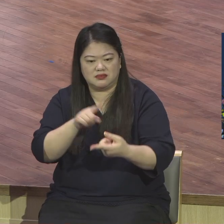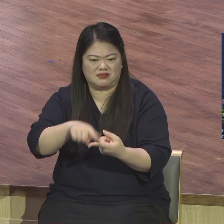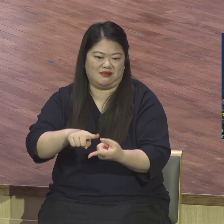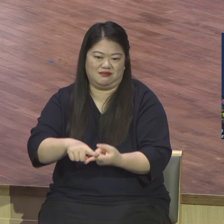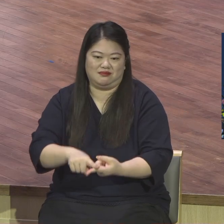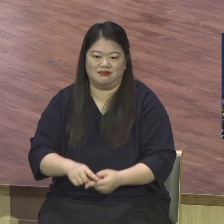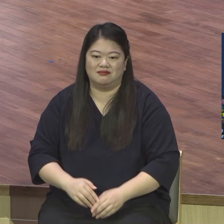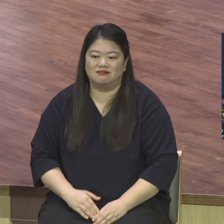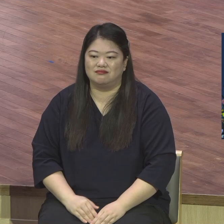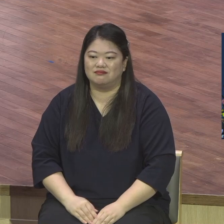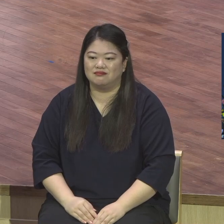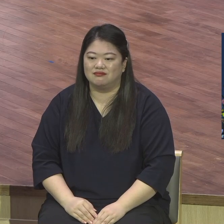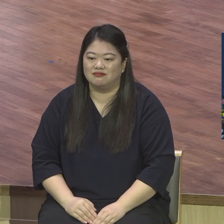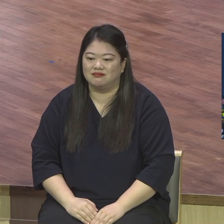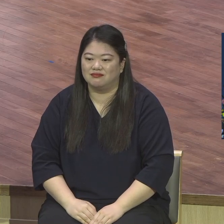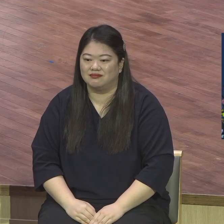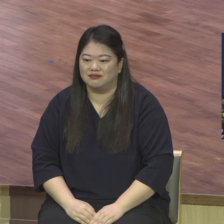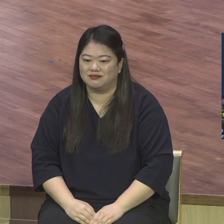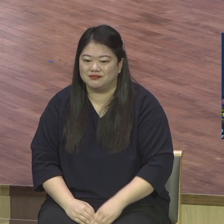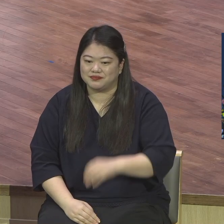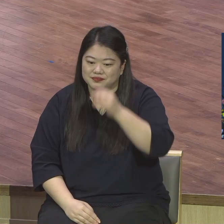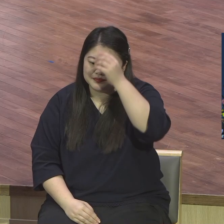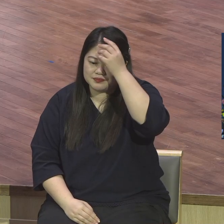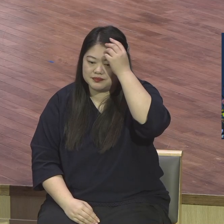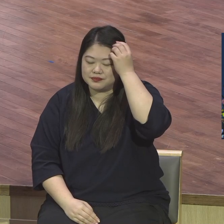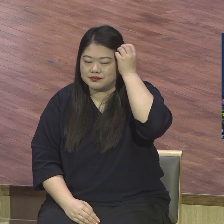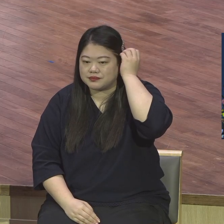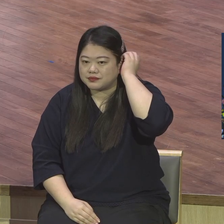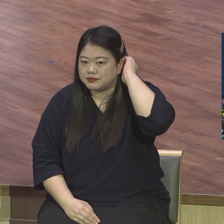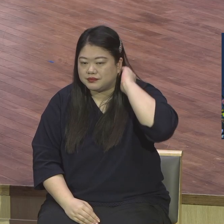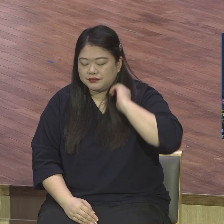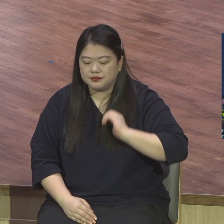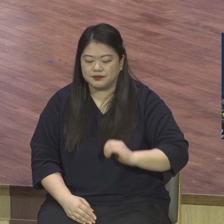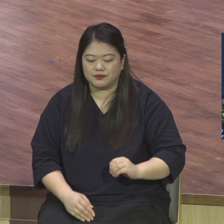복음을 받아들이고 갈라디아 성도들은